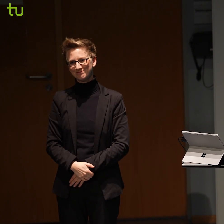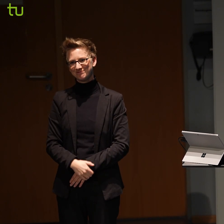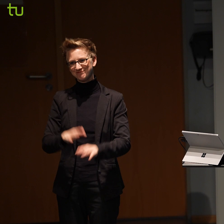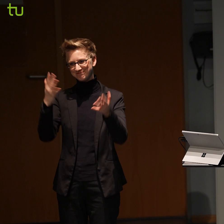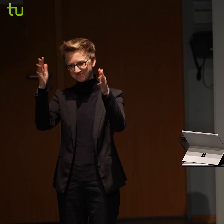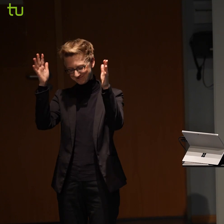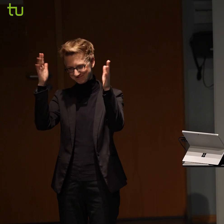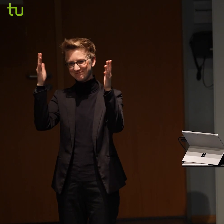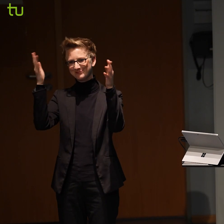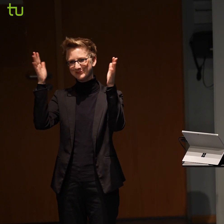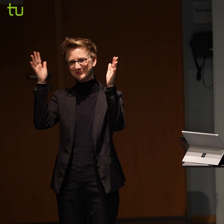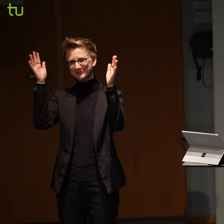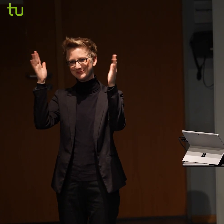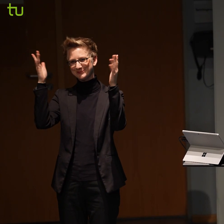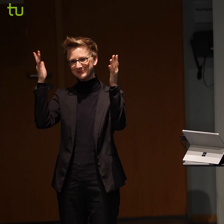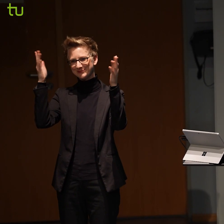So feiern.